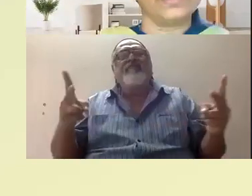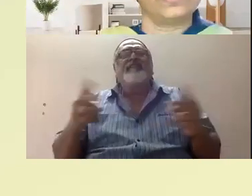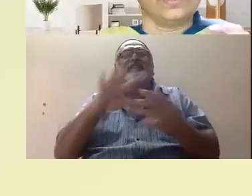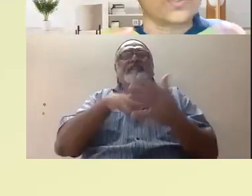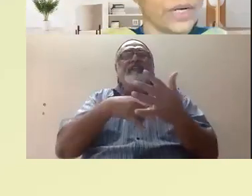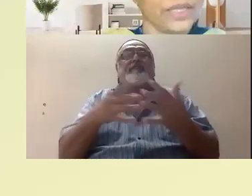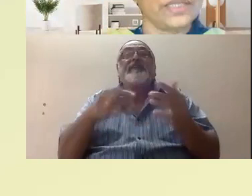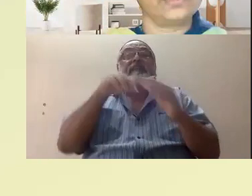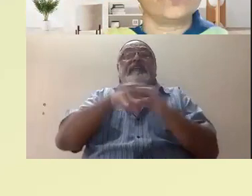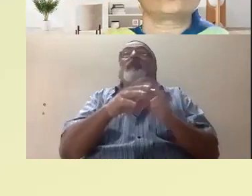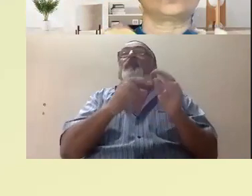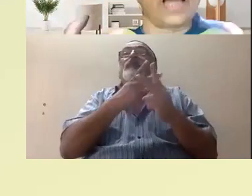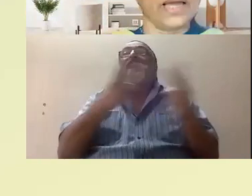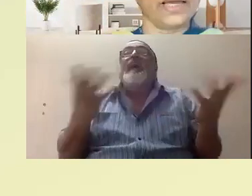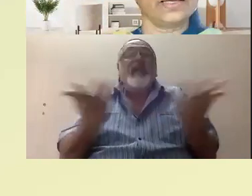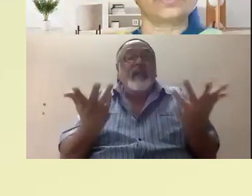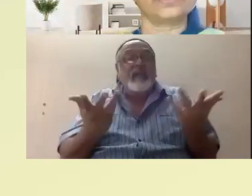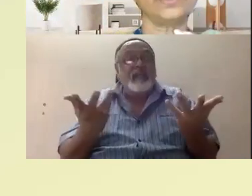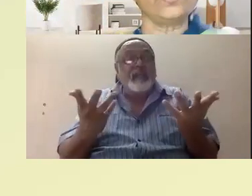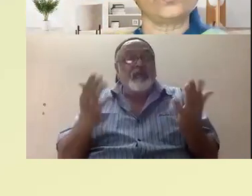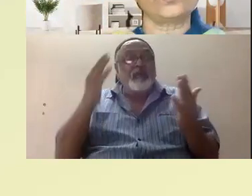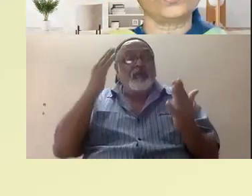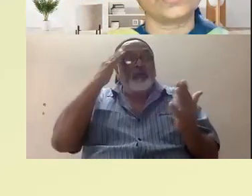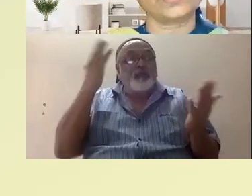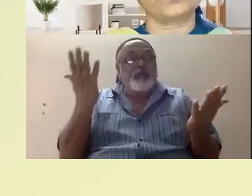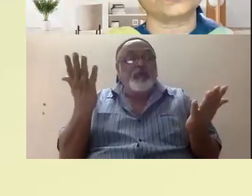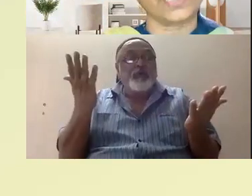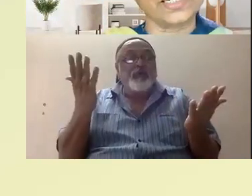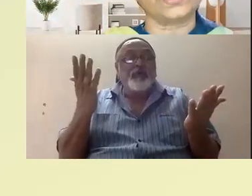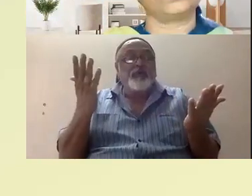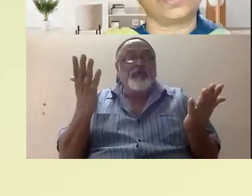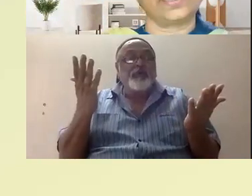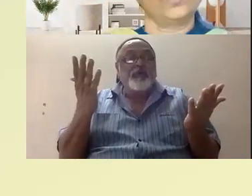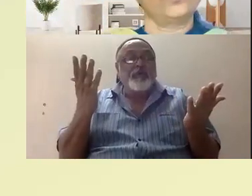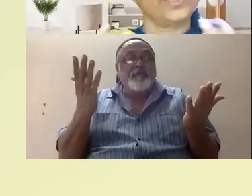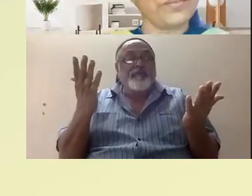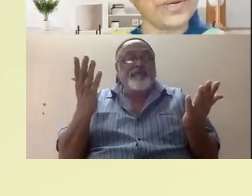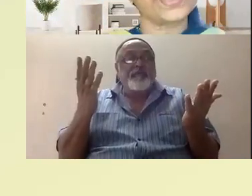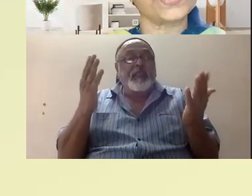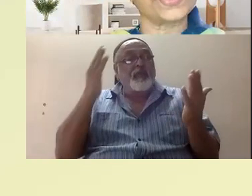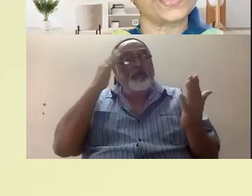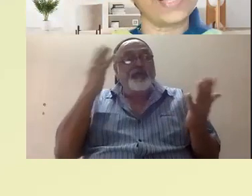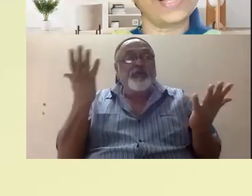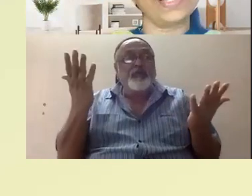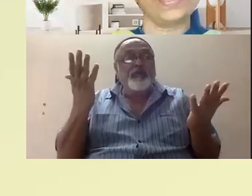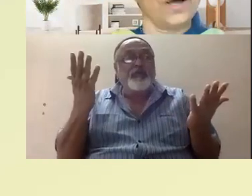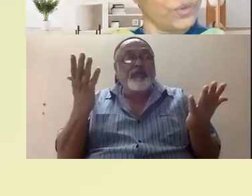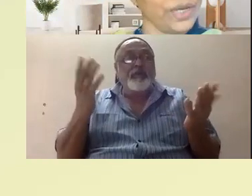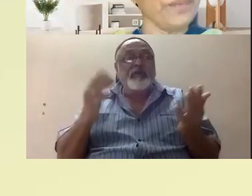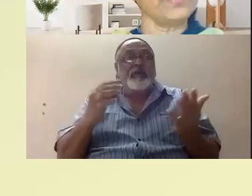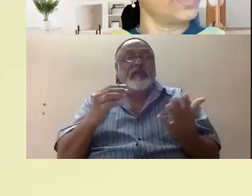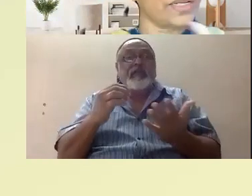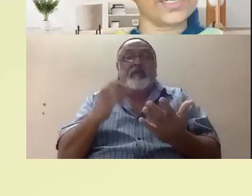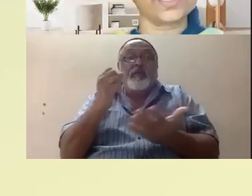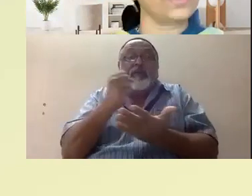hai? स्वनिधि क्या है, कितने लोगों को ये सब की जानकारी है, उद्यम रजिस्ट्रेशन क्या है,